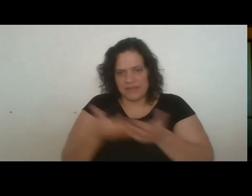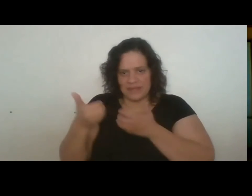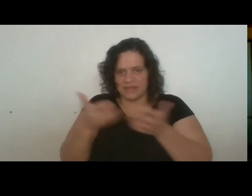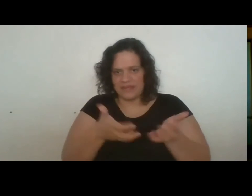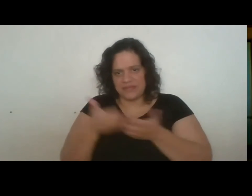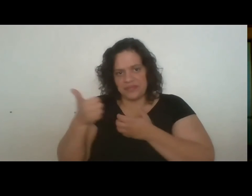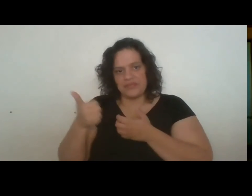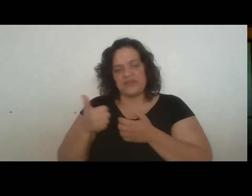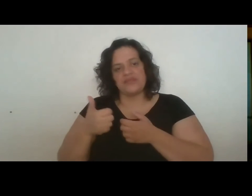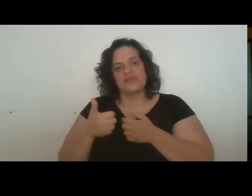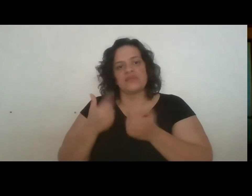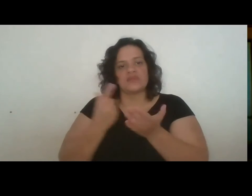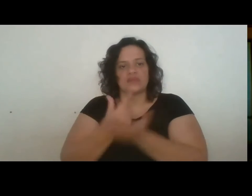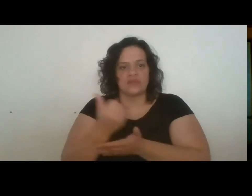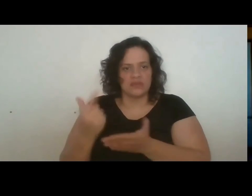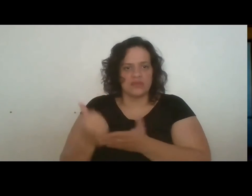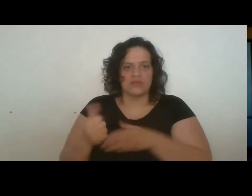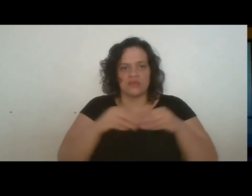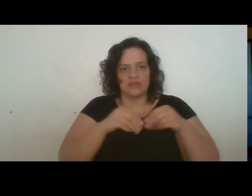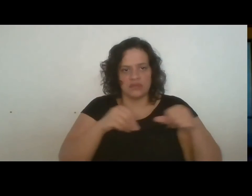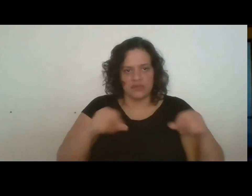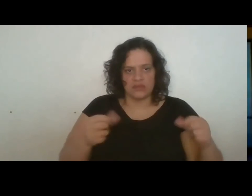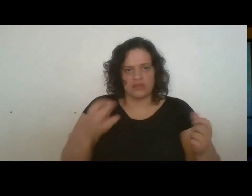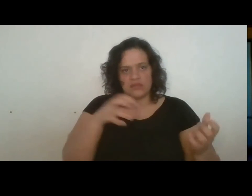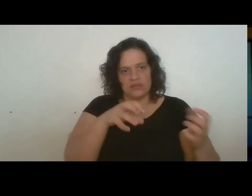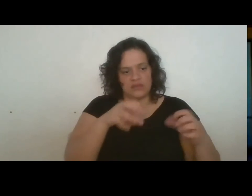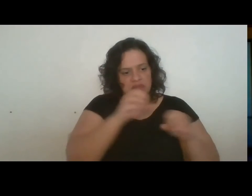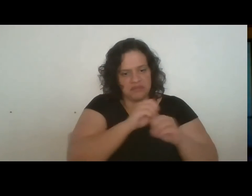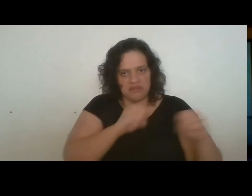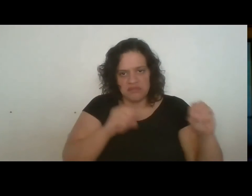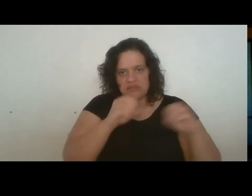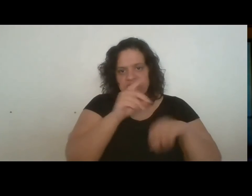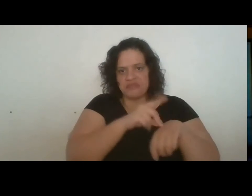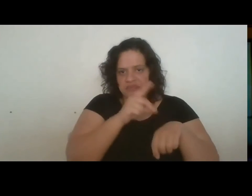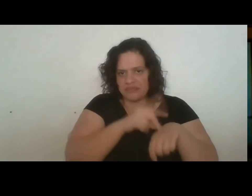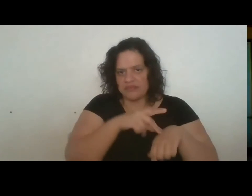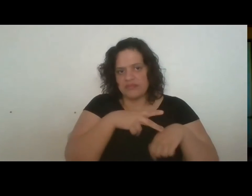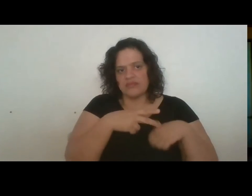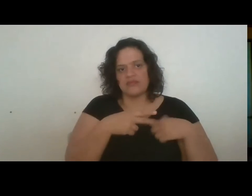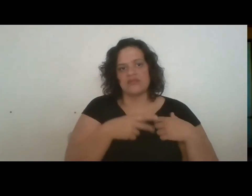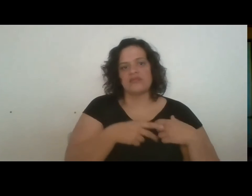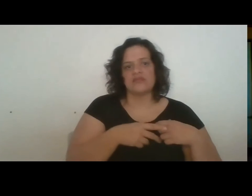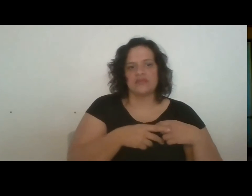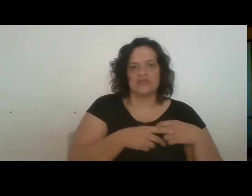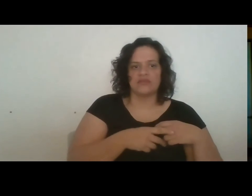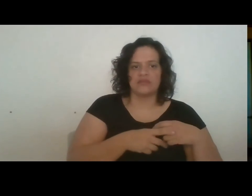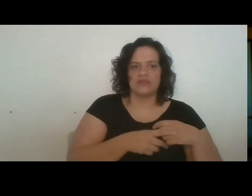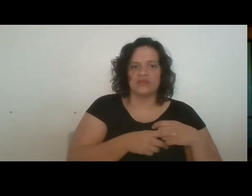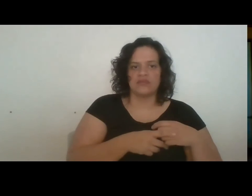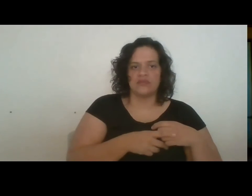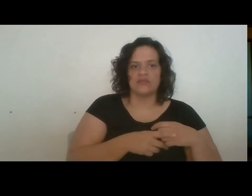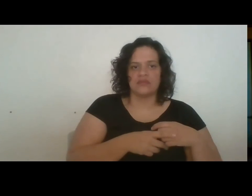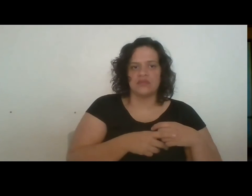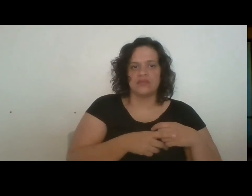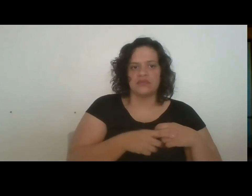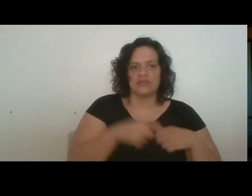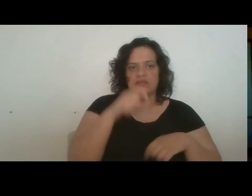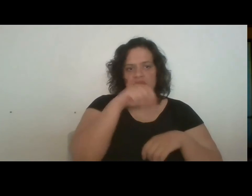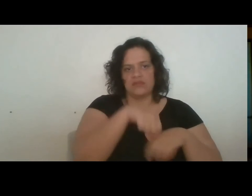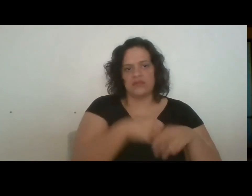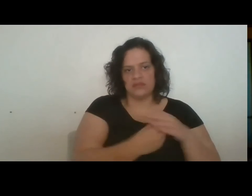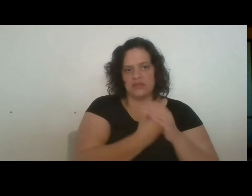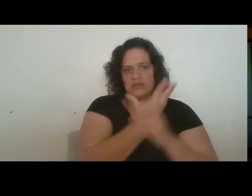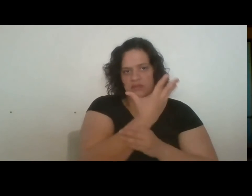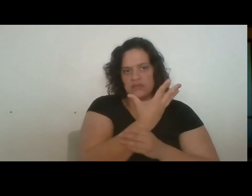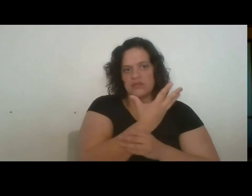de substrato, o aporte de substrato, escarificação do solo, né, soltar o solo e o plantio. Então a gente está falando de uma